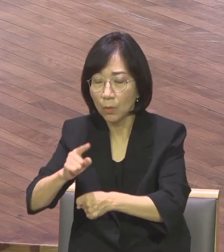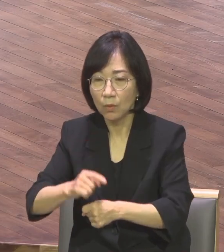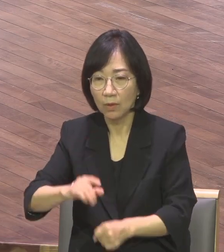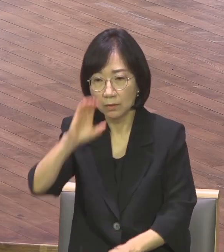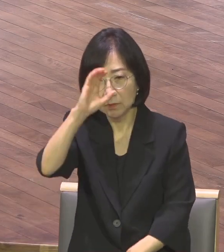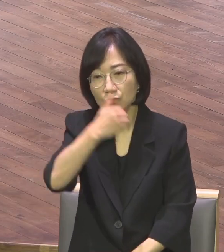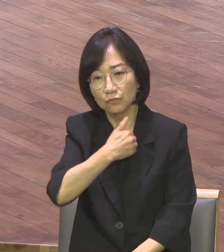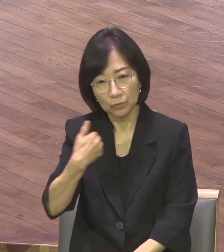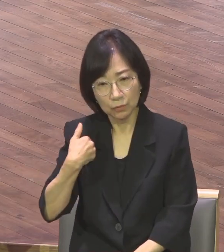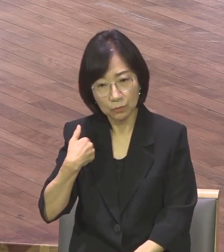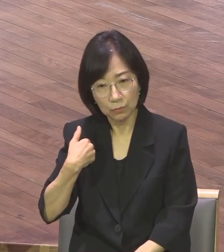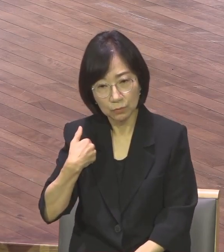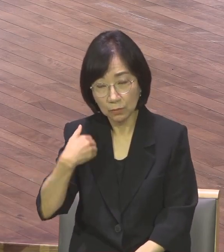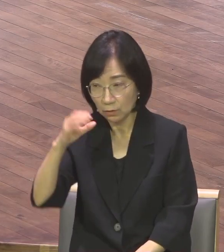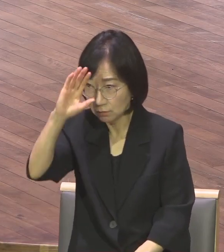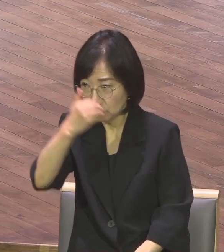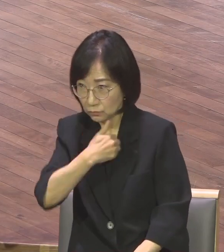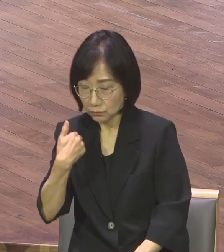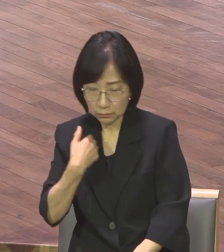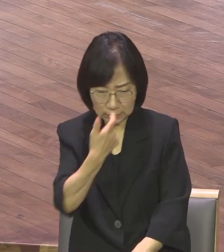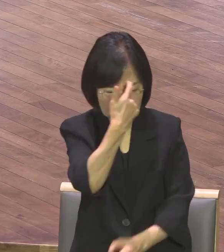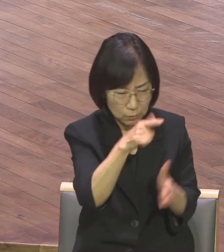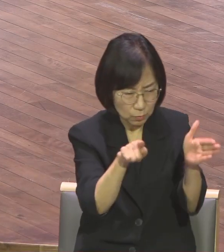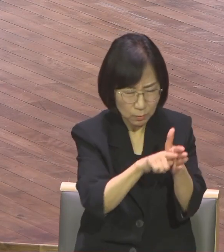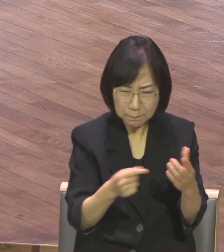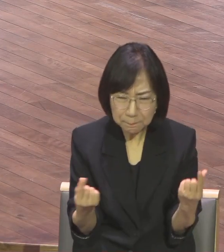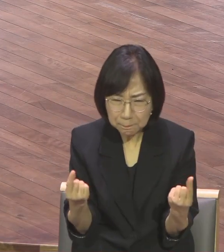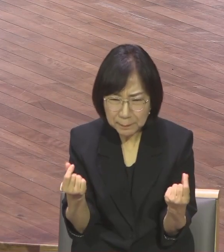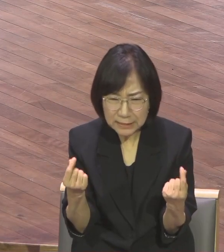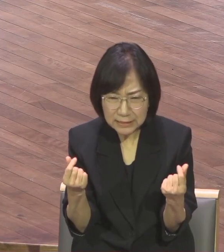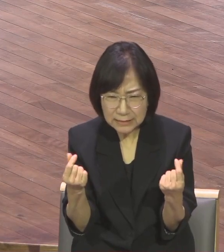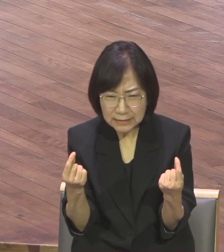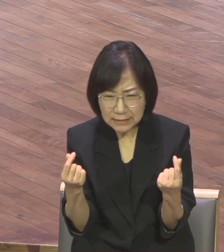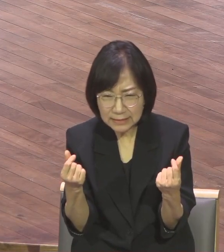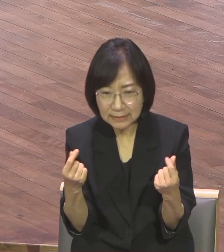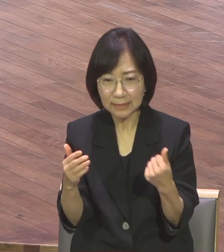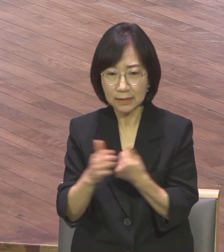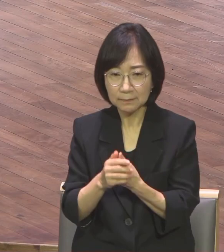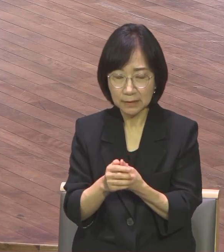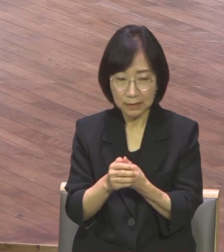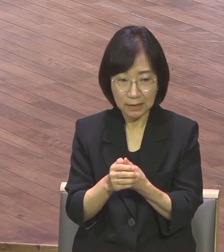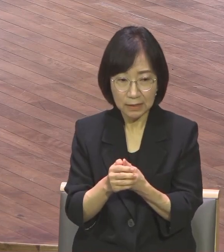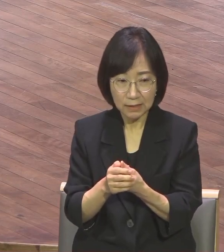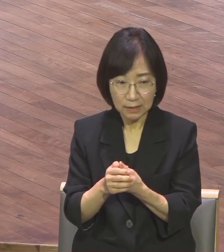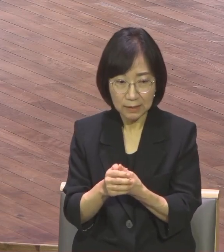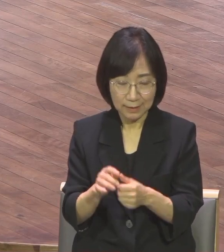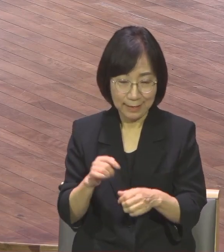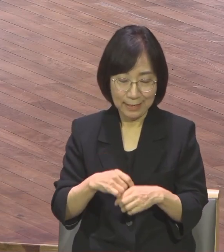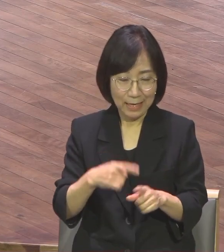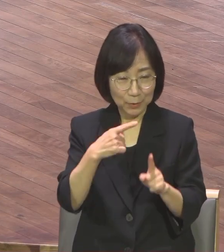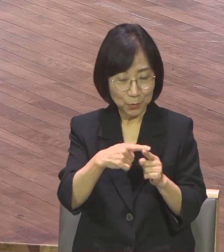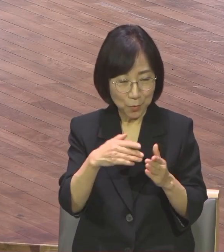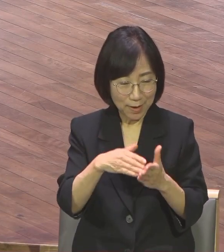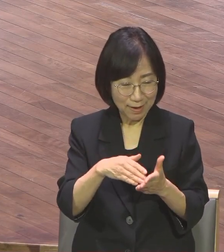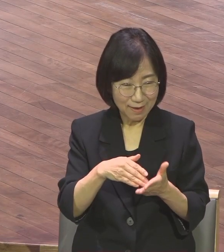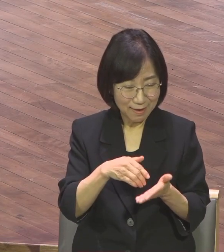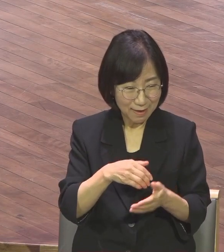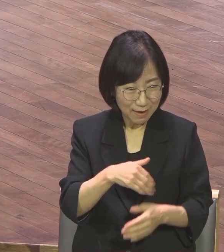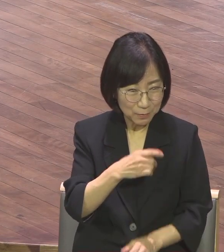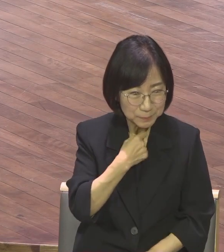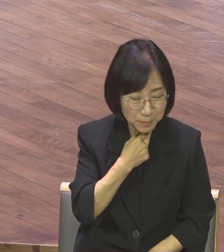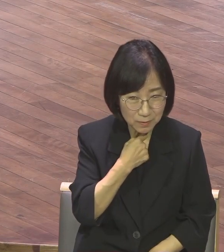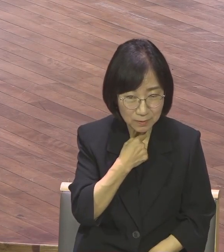천주교는 기독교하고 비슷하게 만들어놨기 때문에 다 속는 거예요. 교회를 가야 되겠는데 교회 가보니까